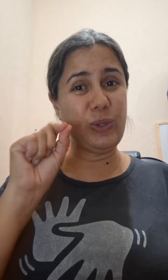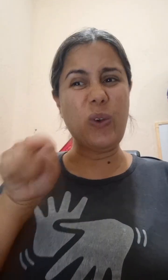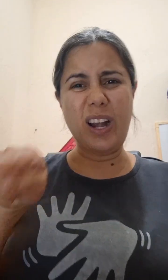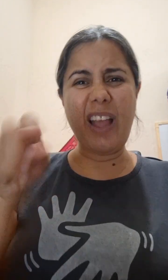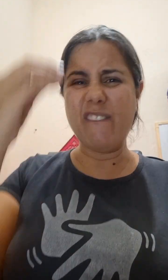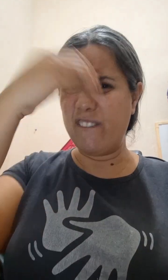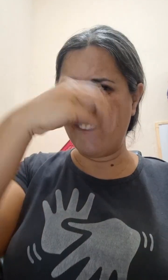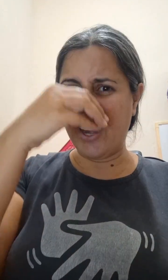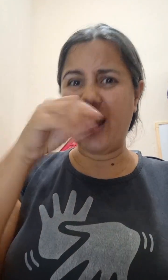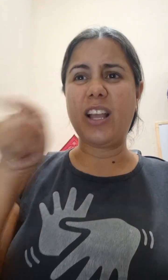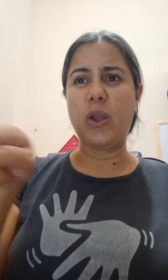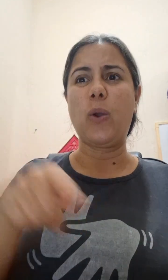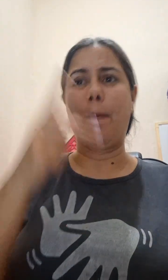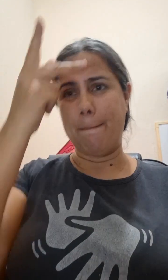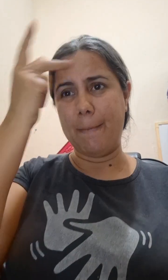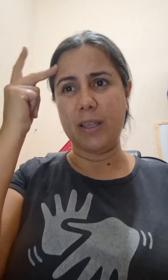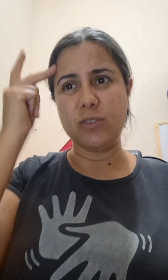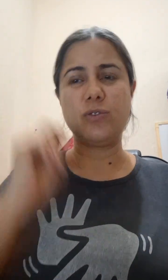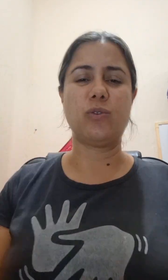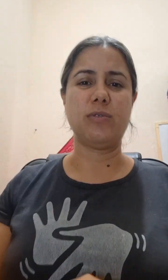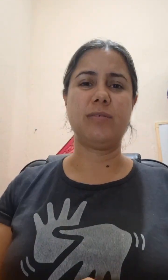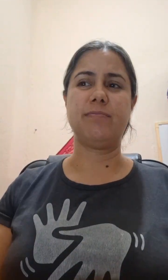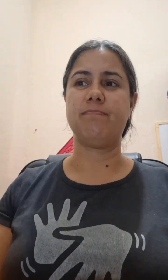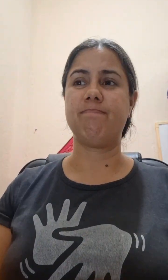Que não é só suportar não é só